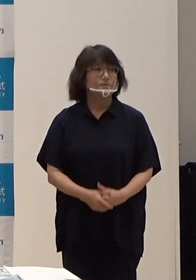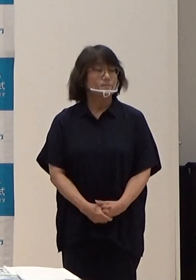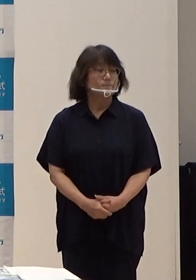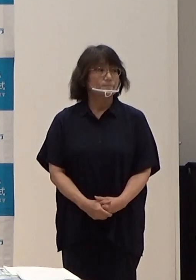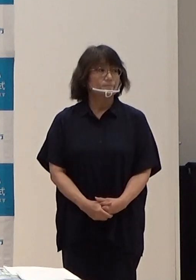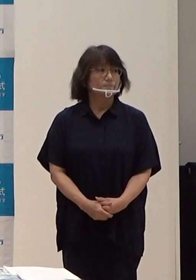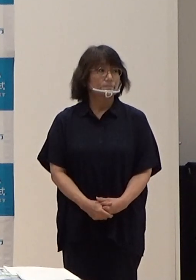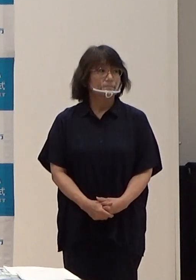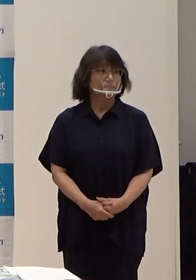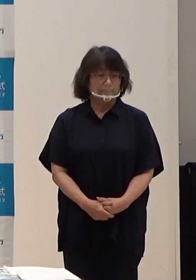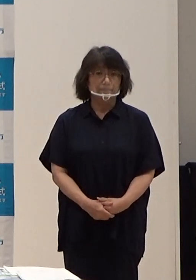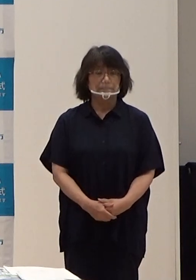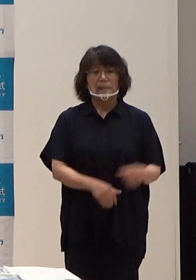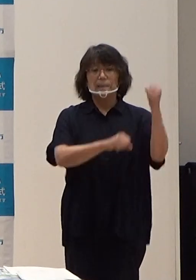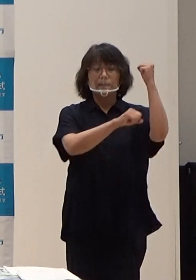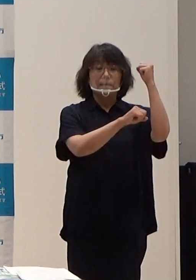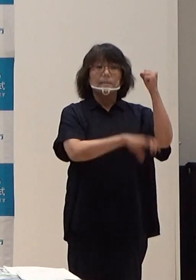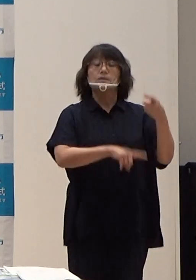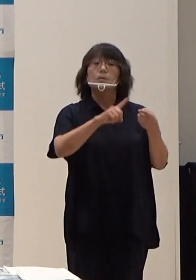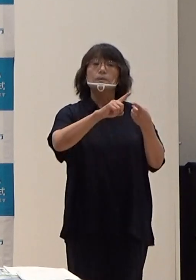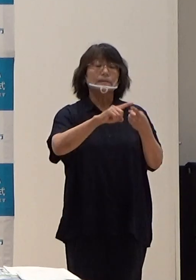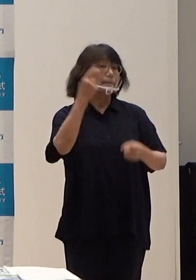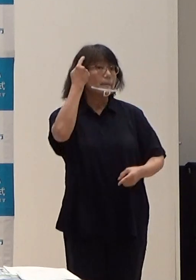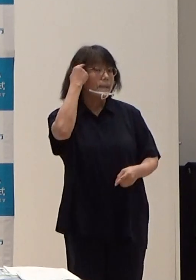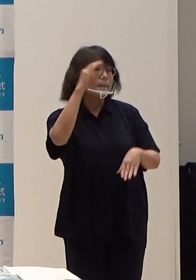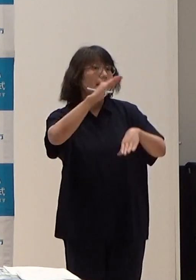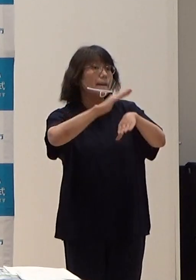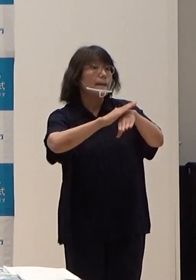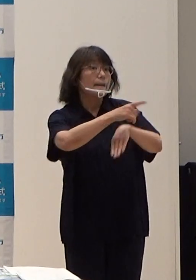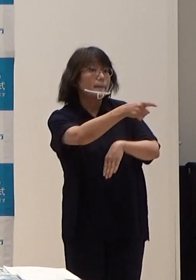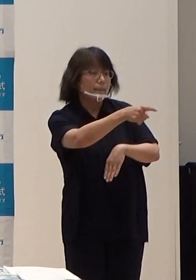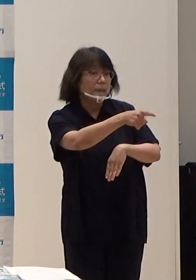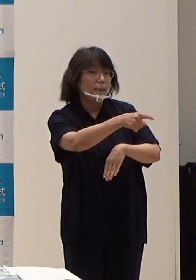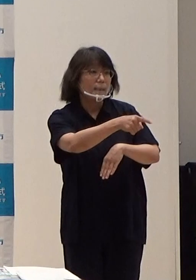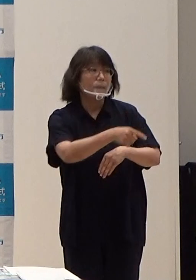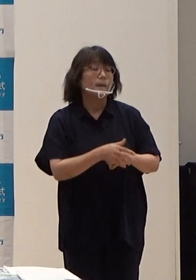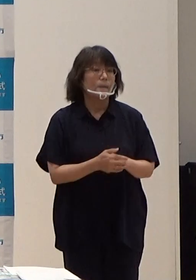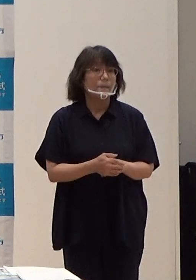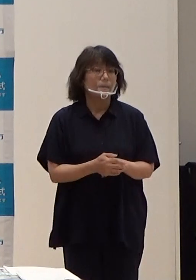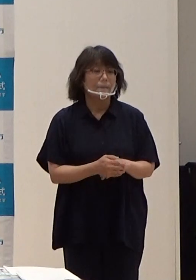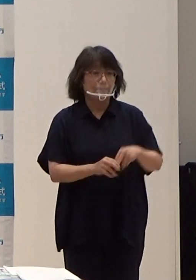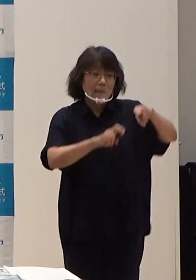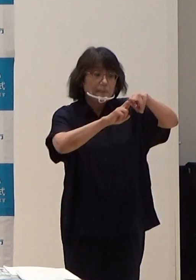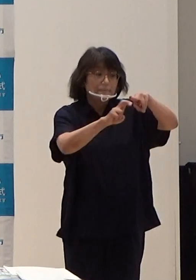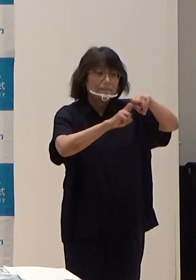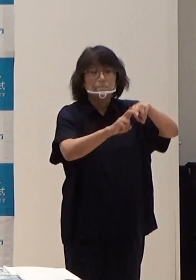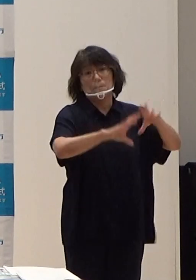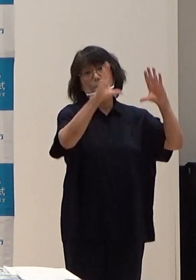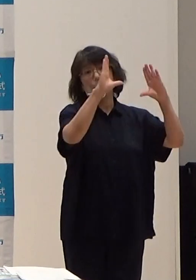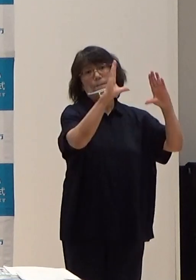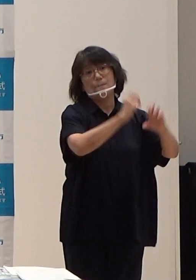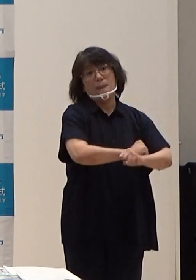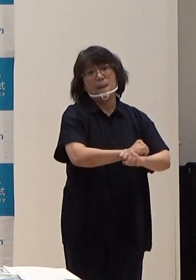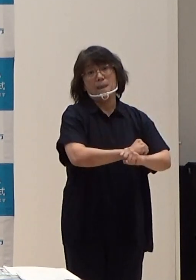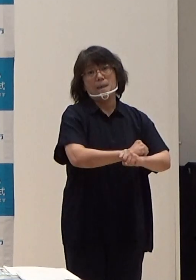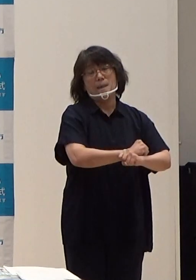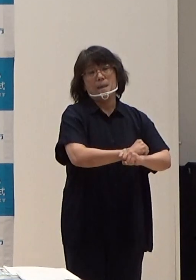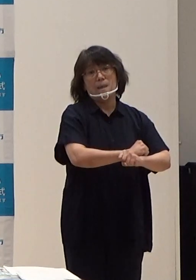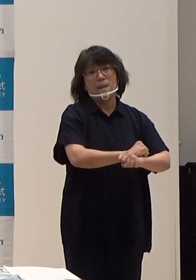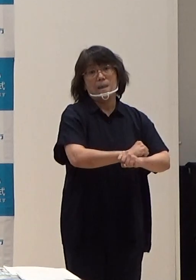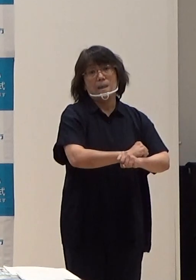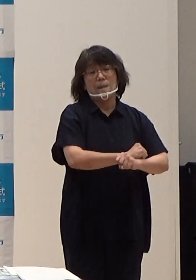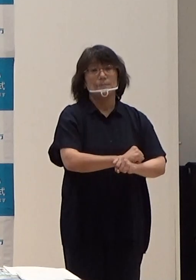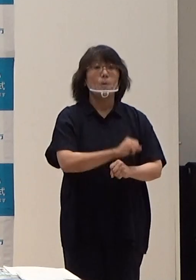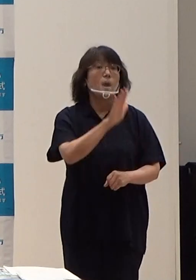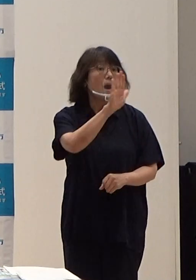基本的な考え方として、その、最悪の事態としては鉄路の廃止というのが提示される可能性もあるんですけ